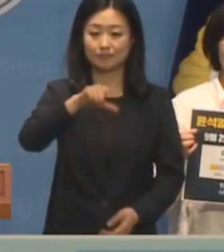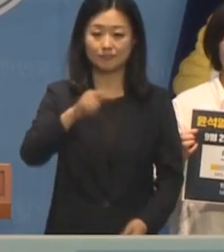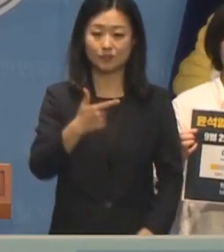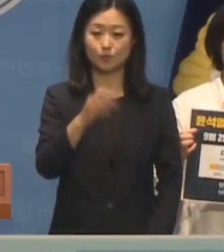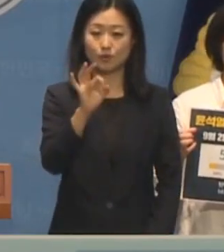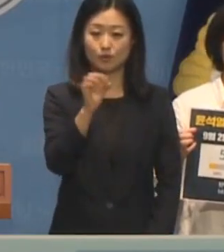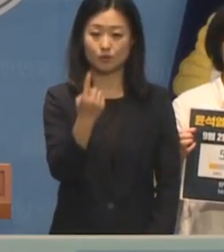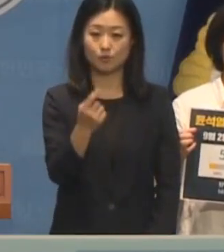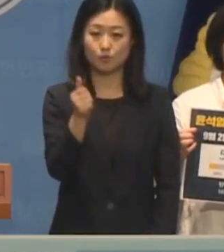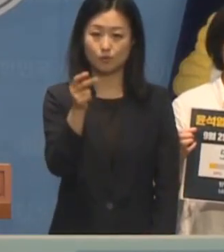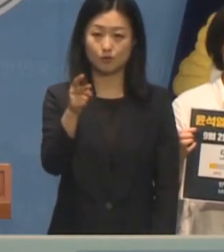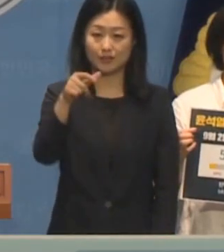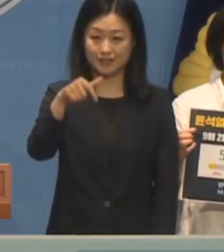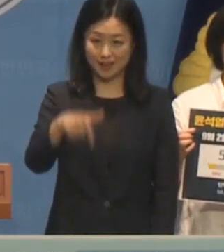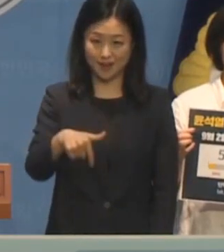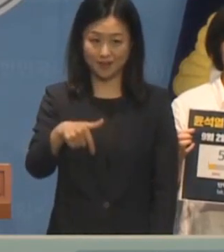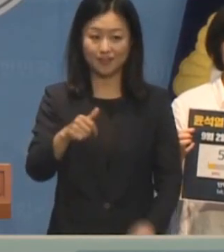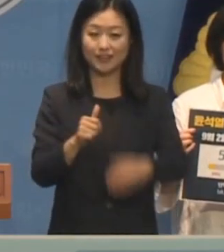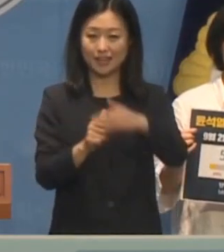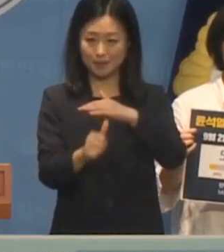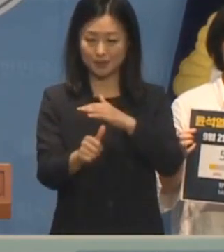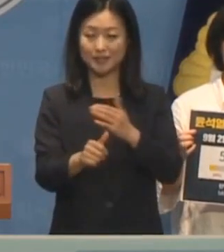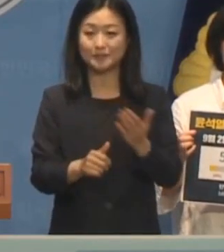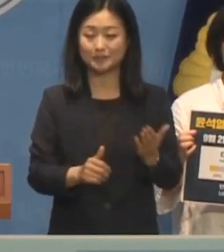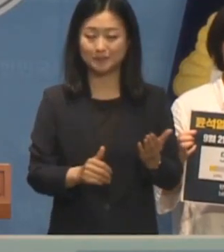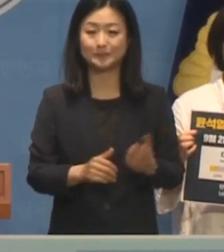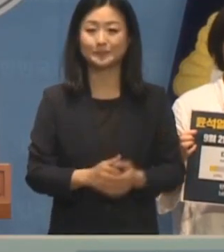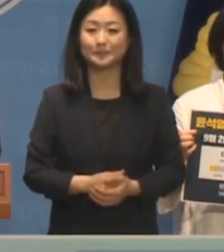권오혁 촛불행동 공동대표님 함께 하셨습니다.